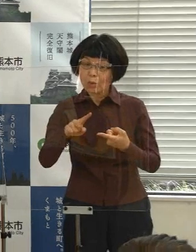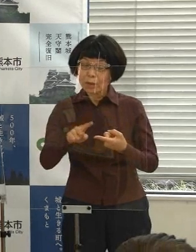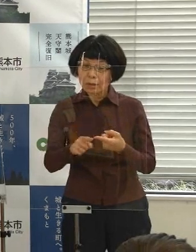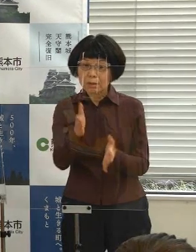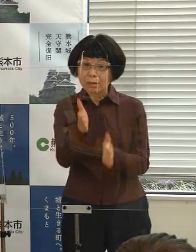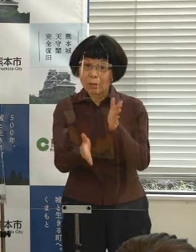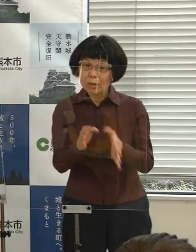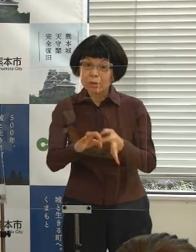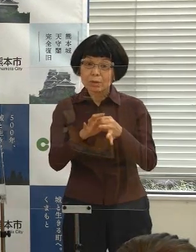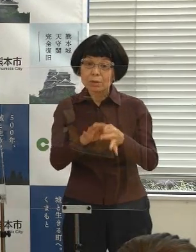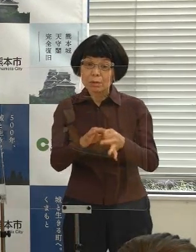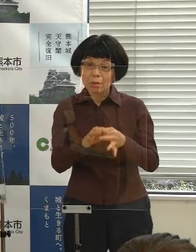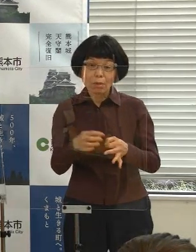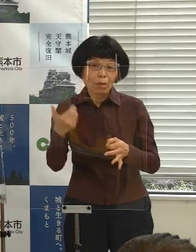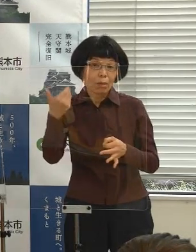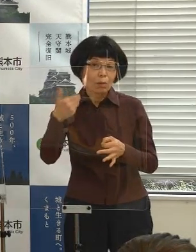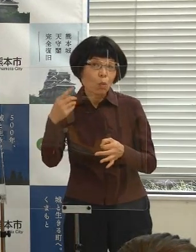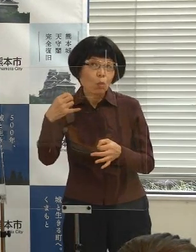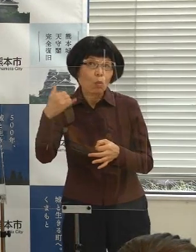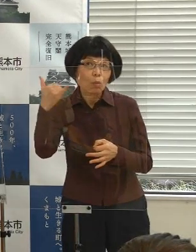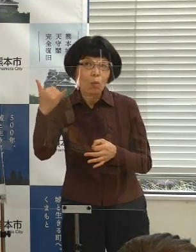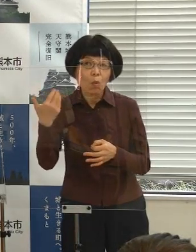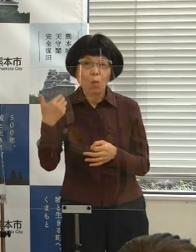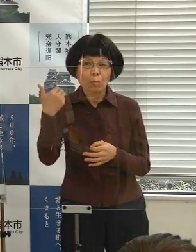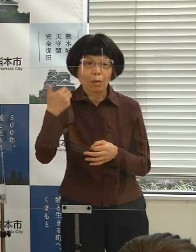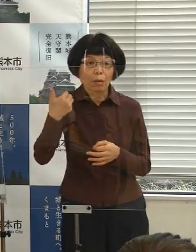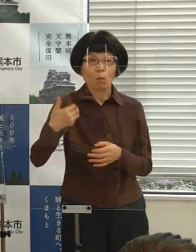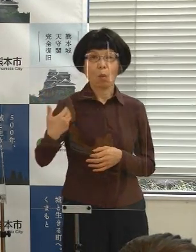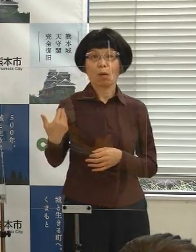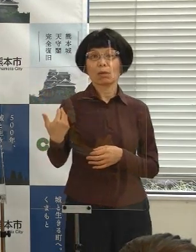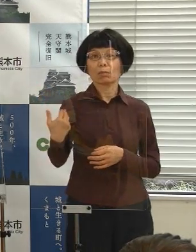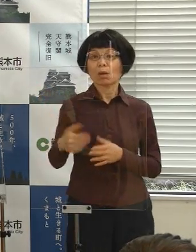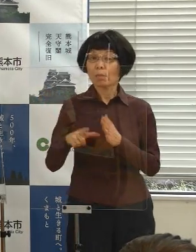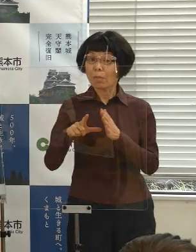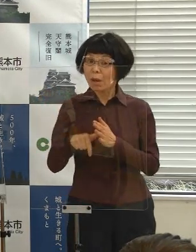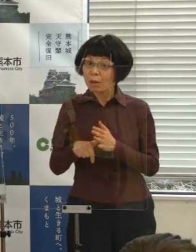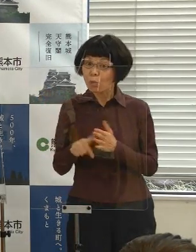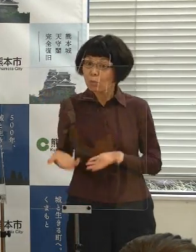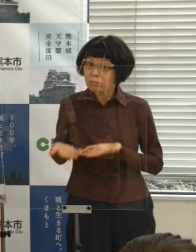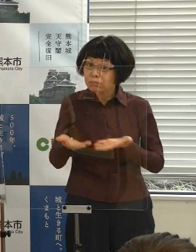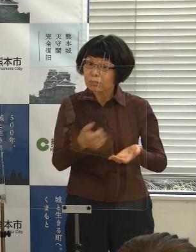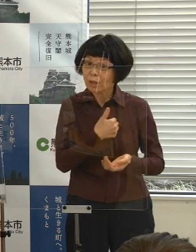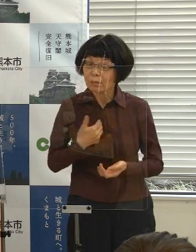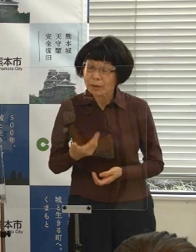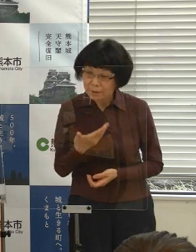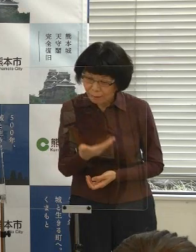明かされるかどうかにも関わってんでしょうか。 現在ですね、